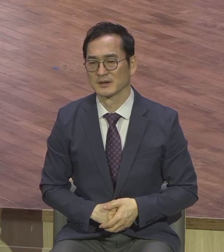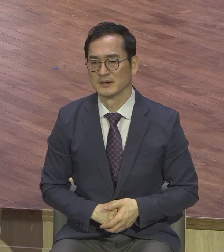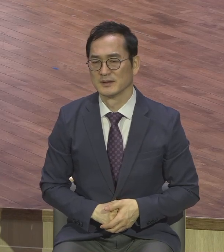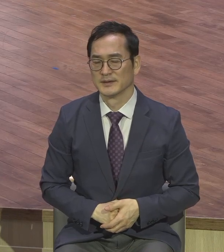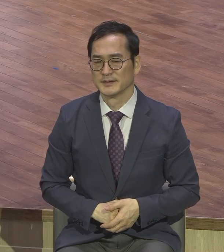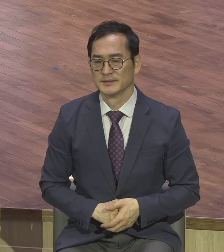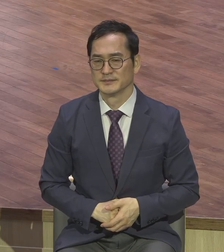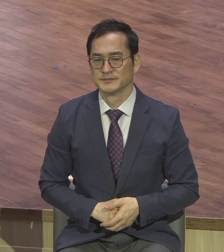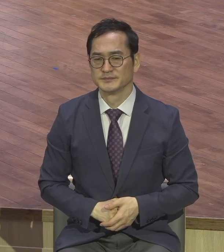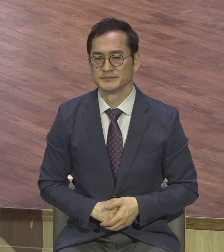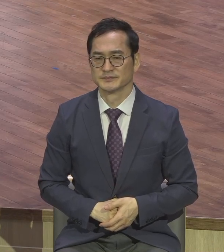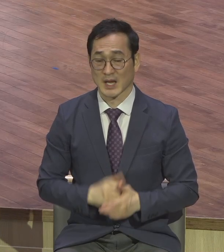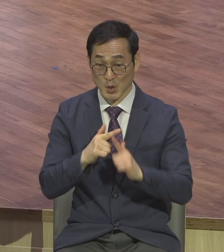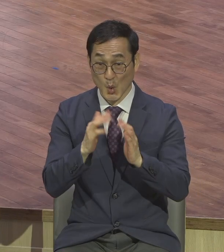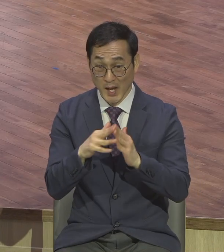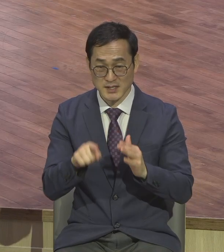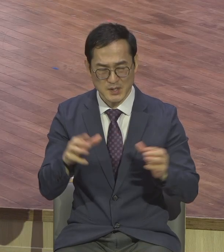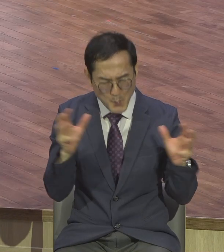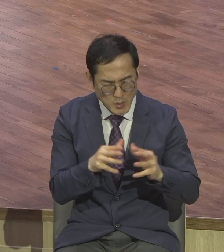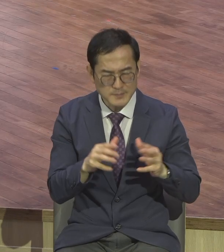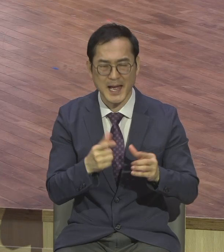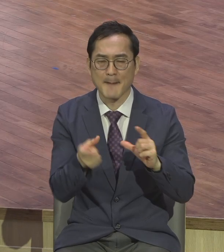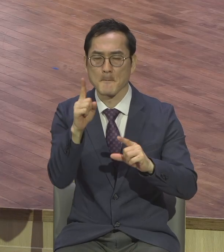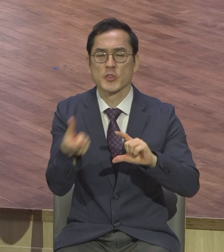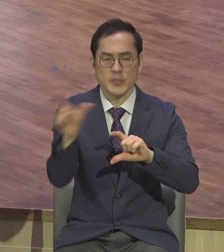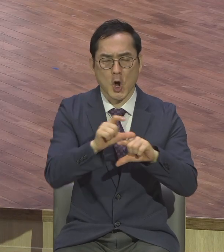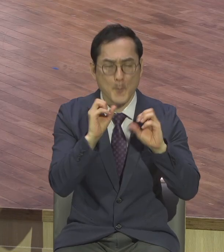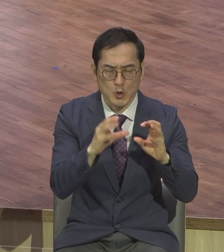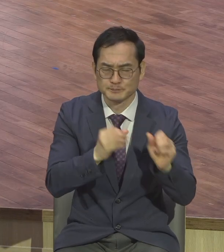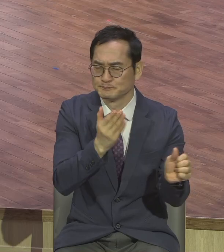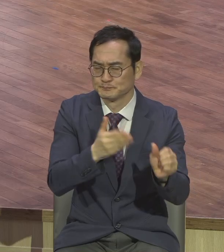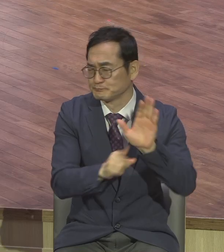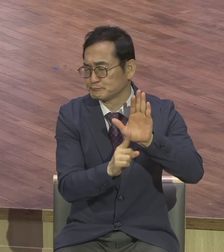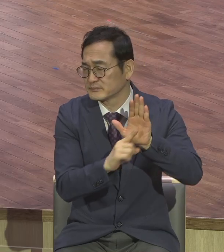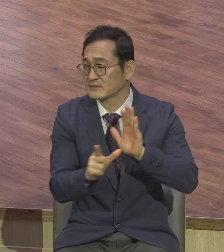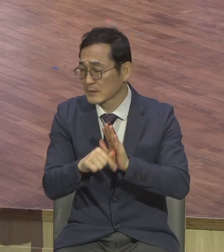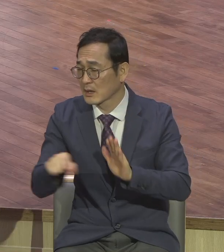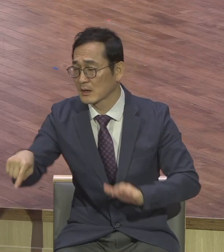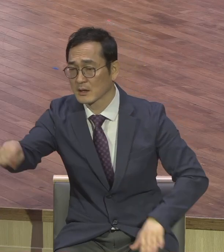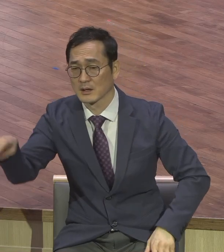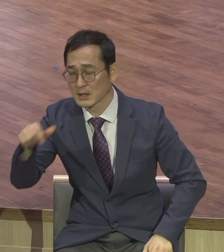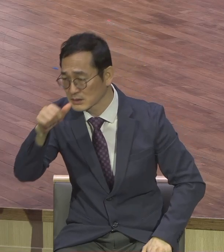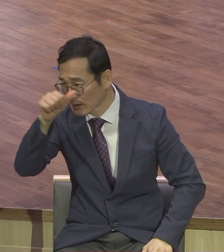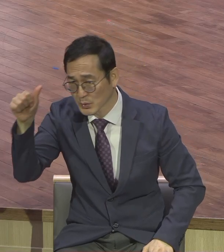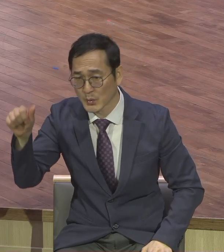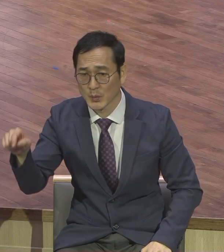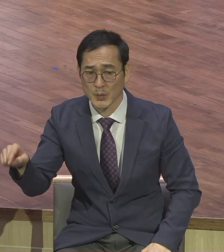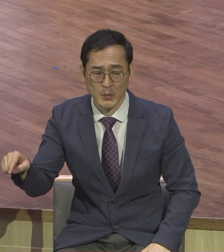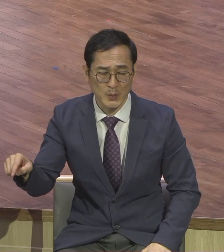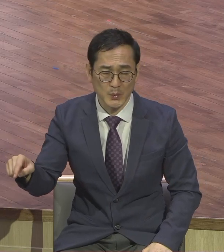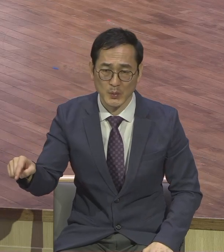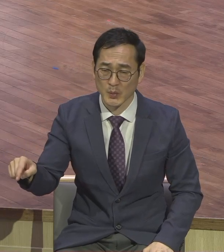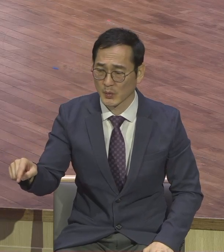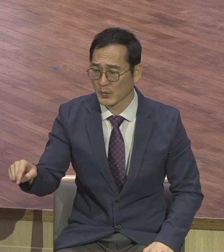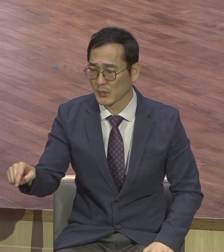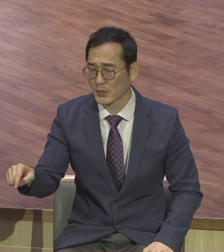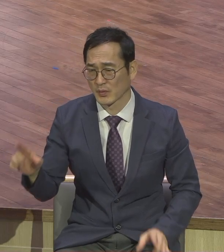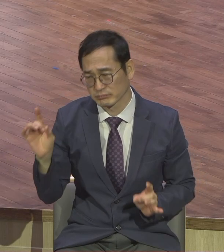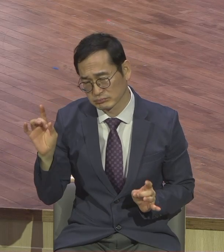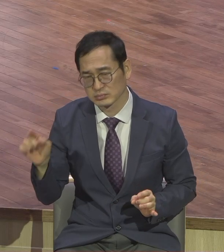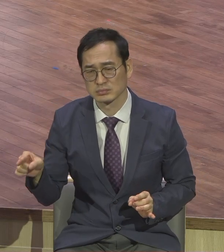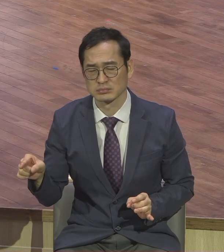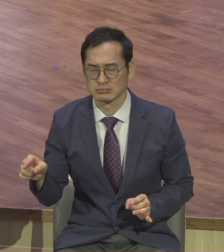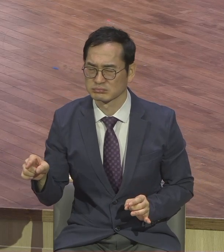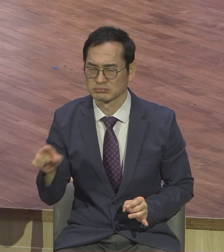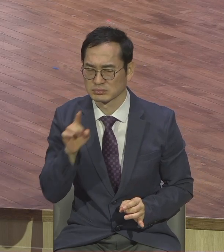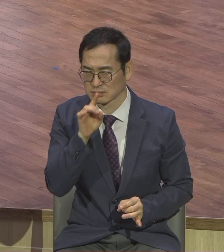교회가 지금 이렇게 행사하는데 제가 장로 때 그랬습니다. 평신도 때죠. 토요일 오후 2시로부터